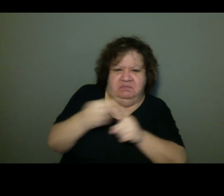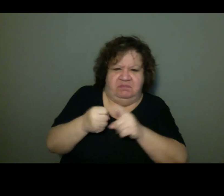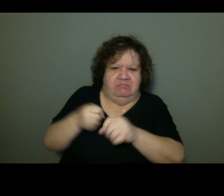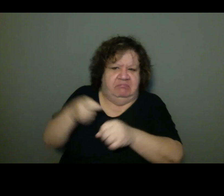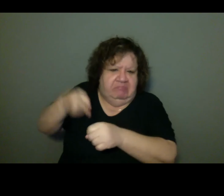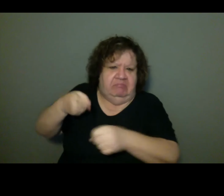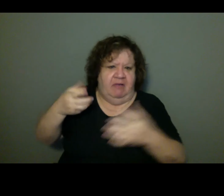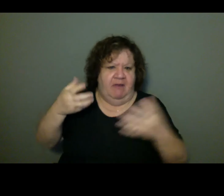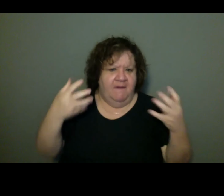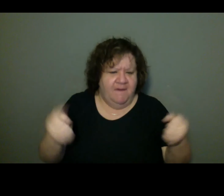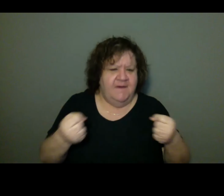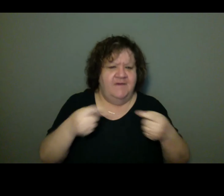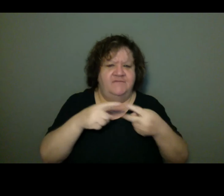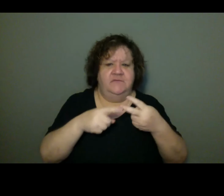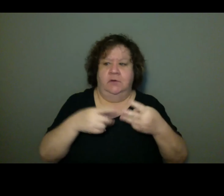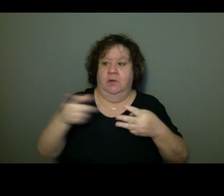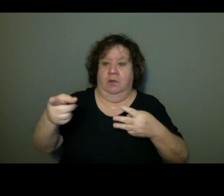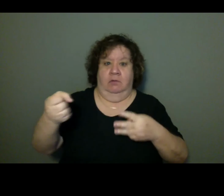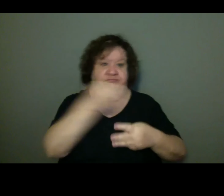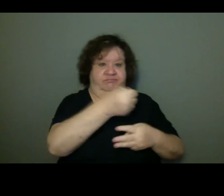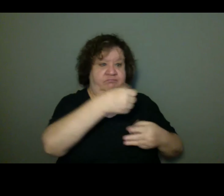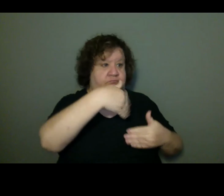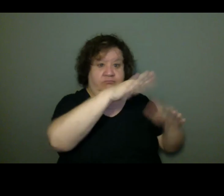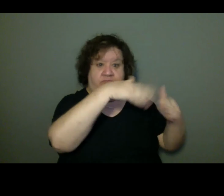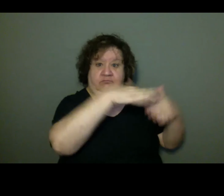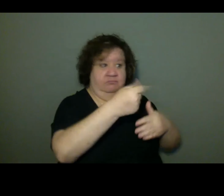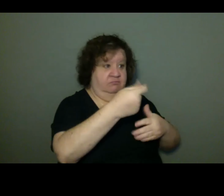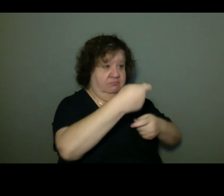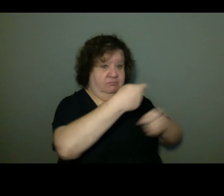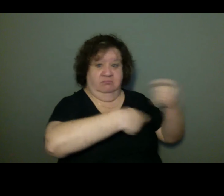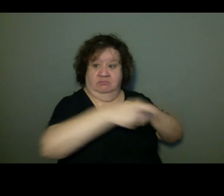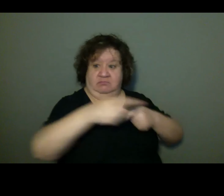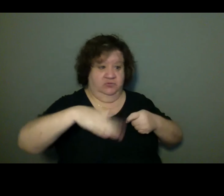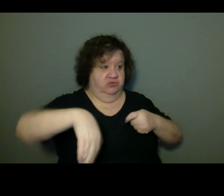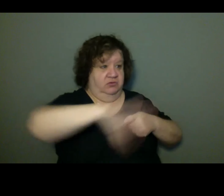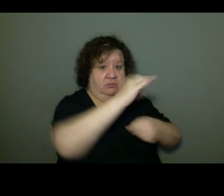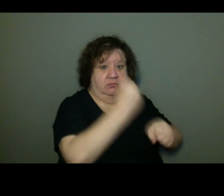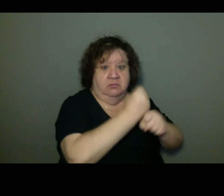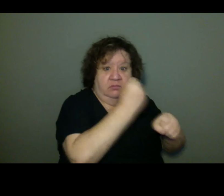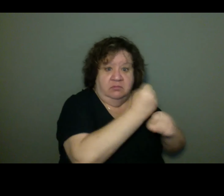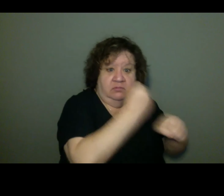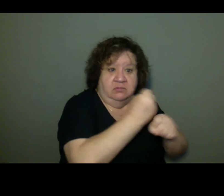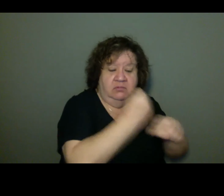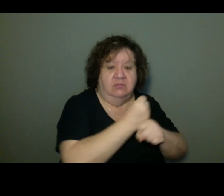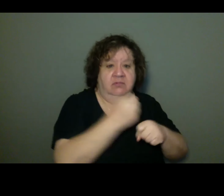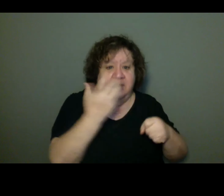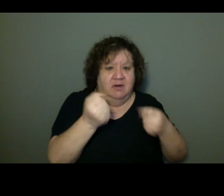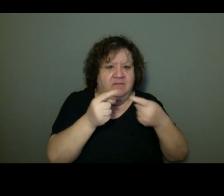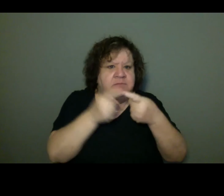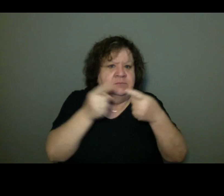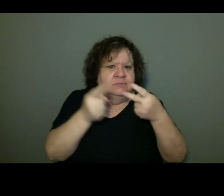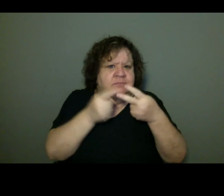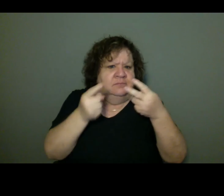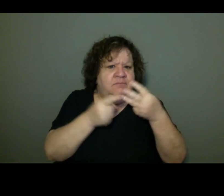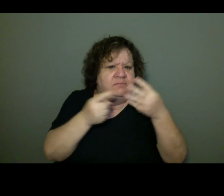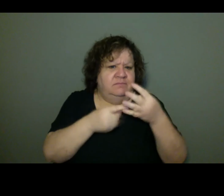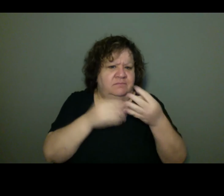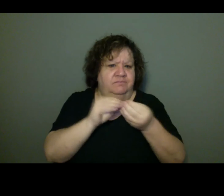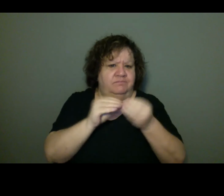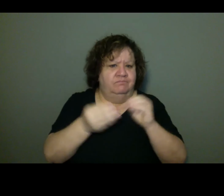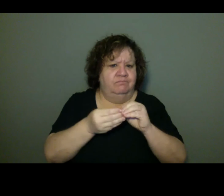la ausencia de estatus jurídico, la incapacidad de desarrollarse personalmente. Todos estos aspectos